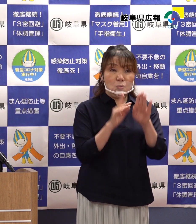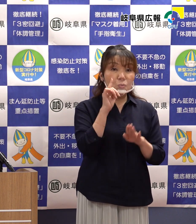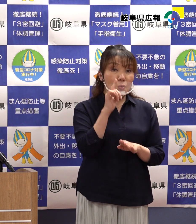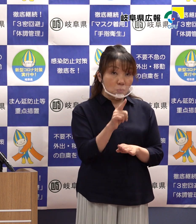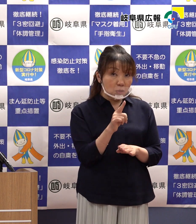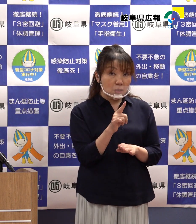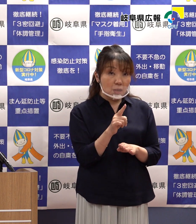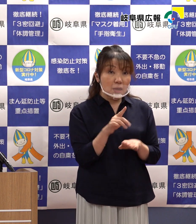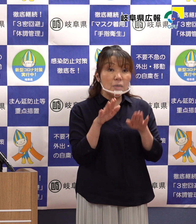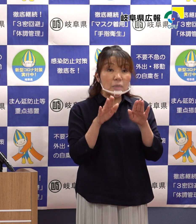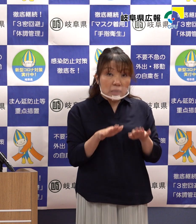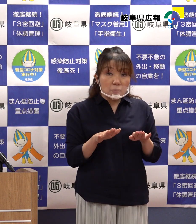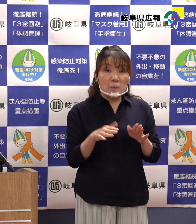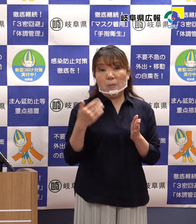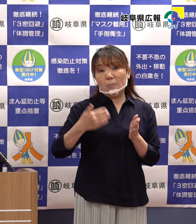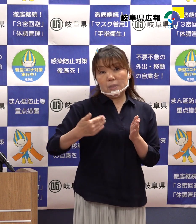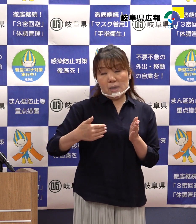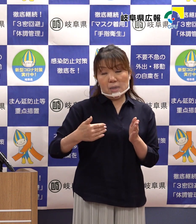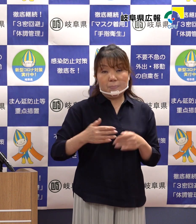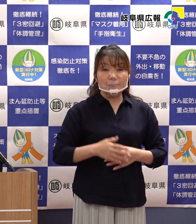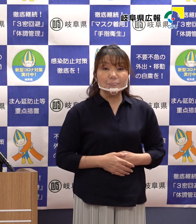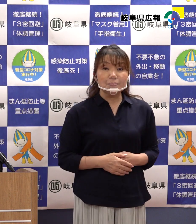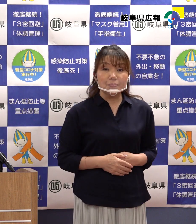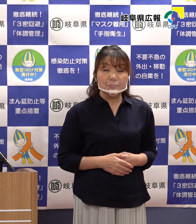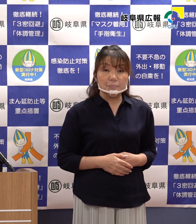ないという判断をしたいと思います。